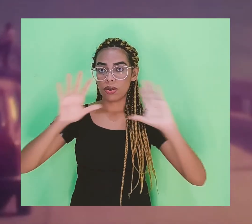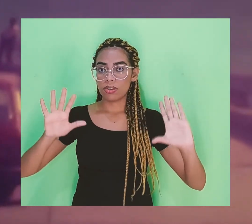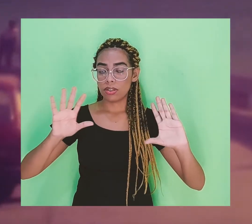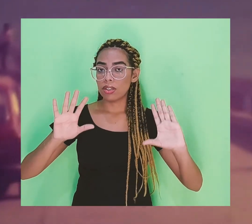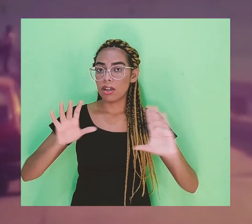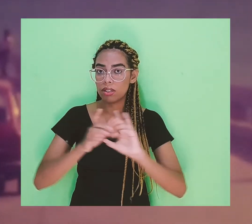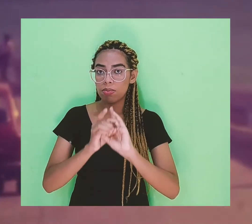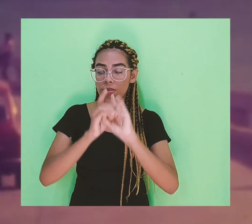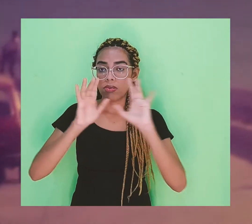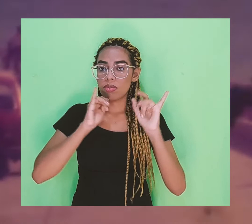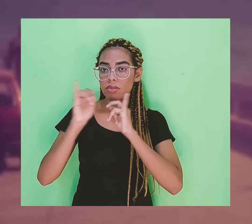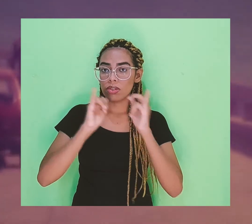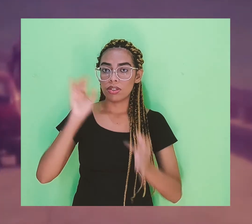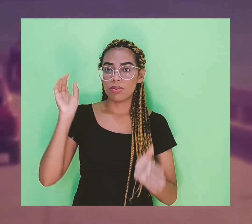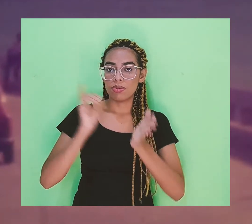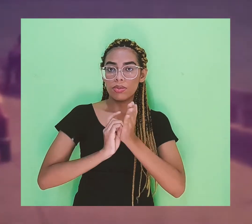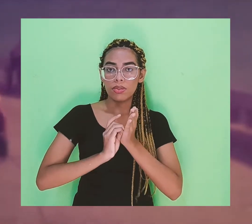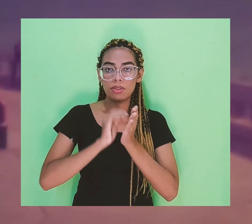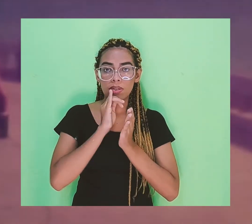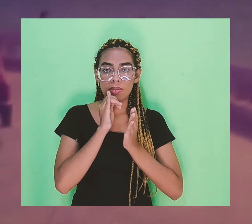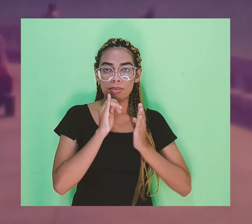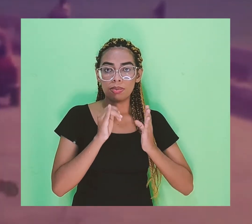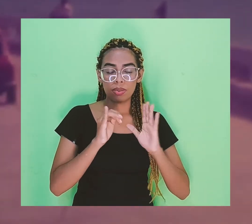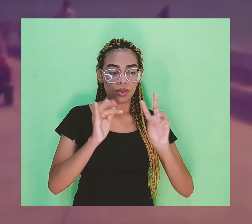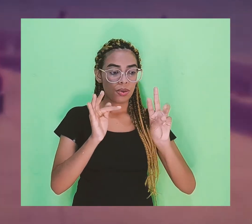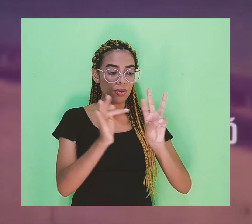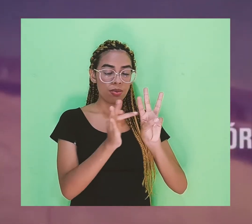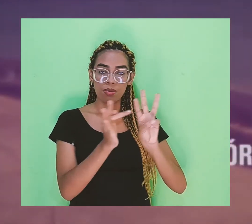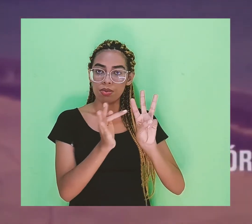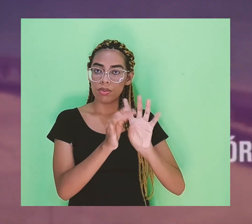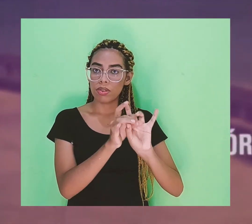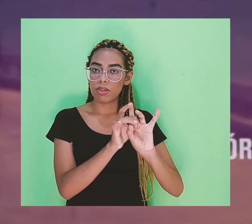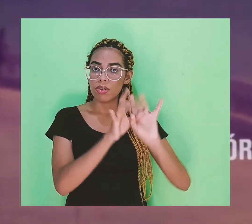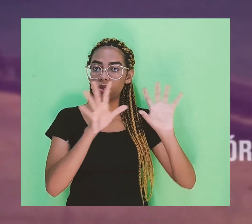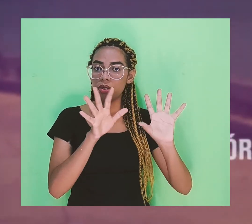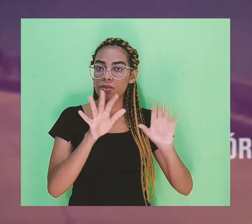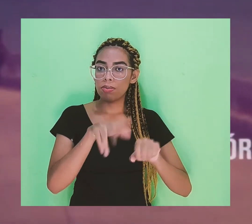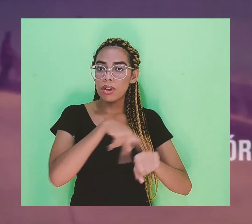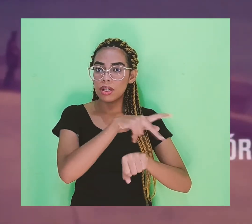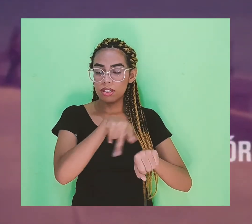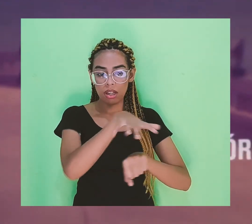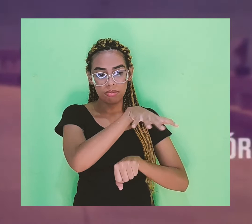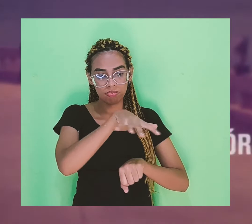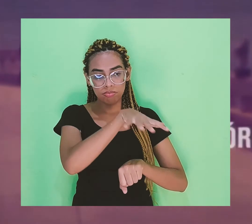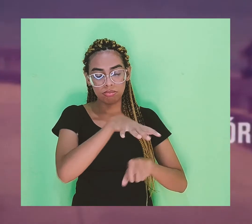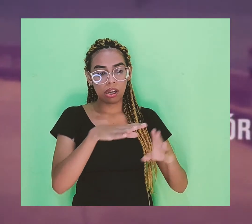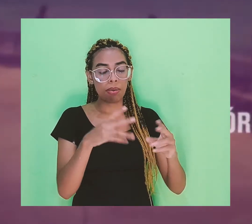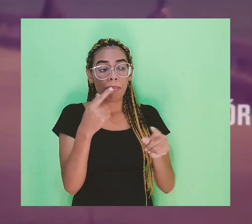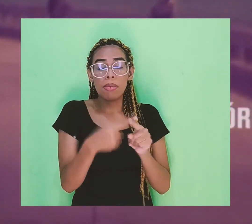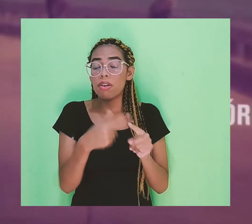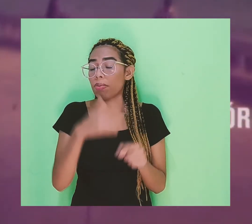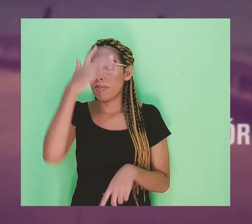à internet mesmo, assim, sabe? Nem que seja liberar sinal na pracinha do bairro, porque a galera